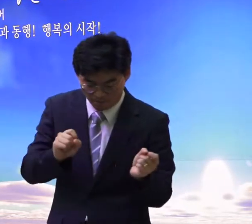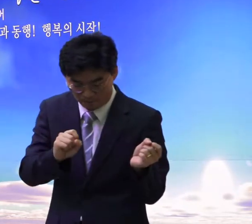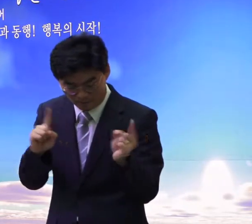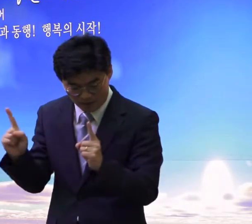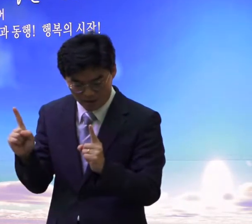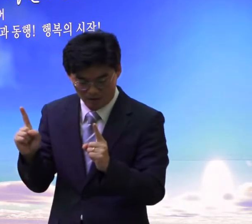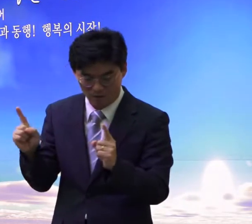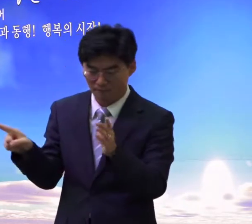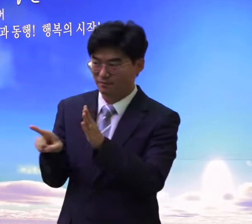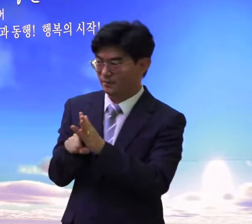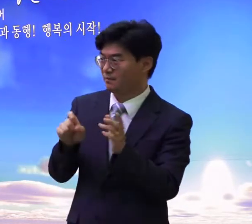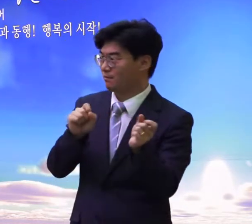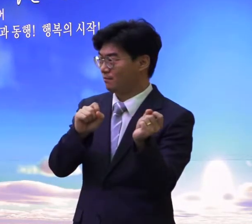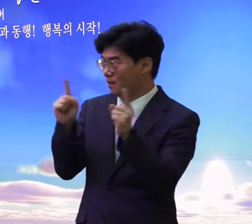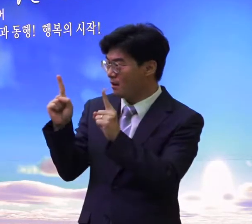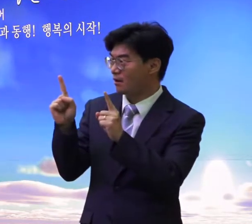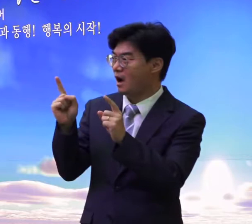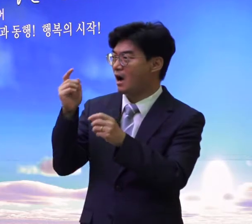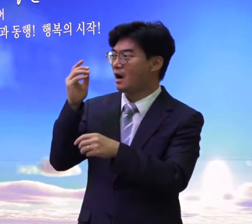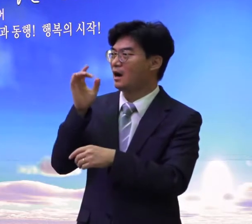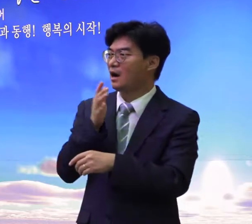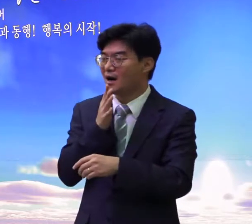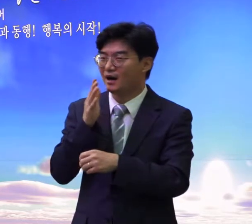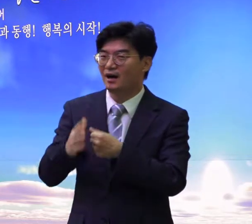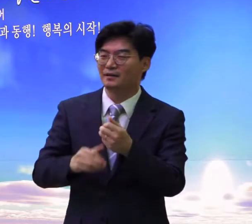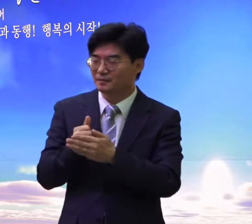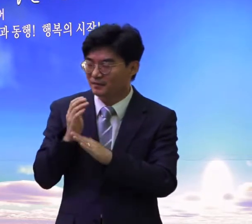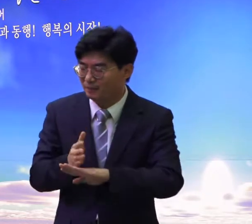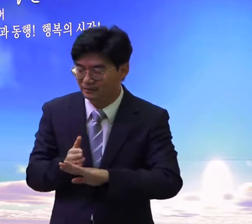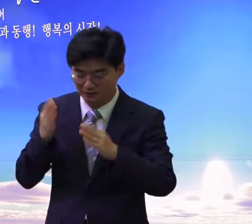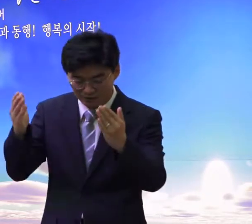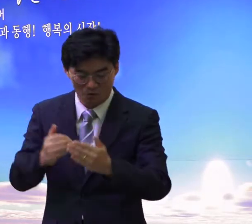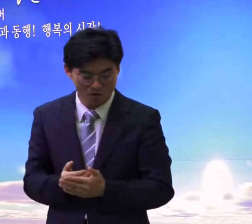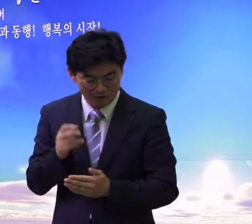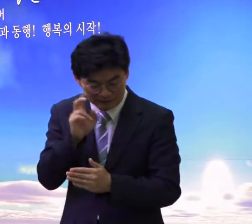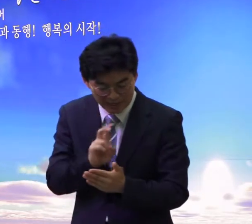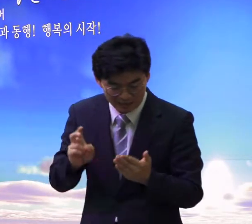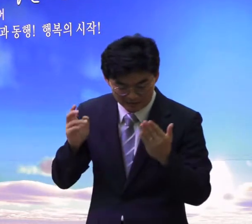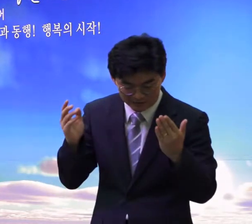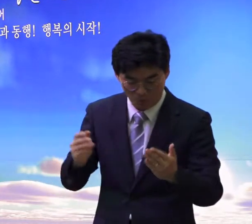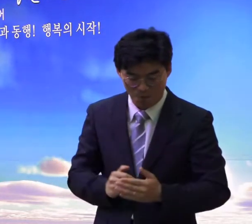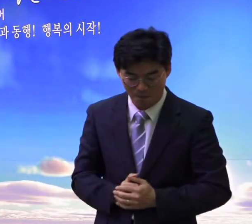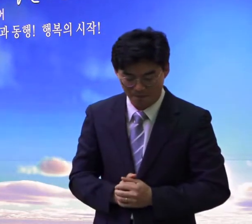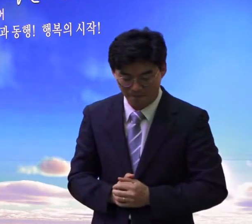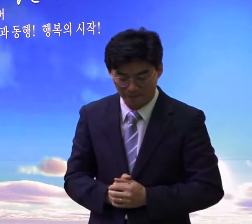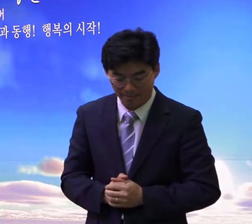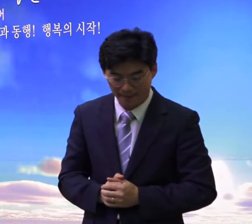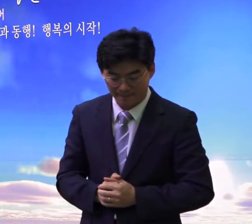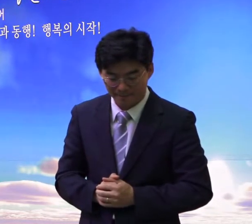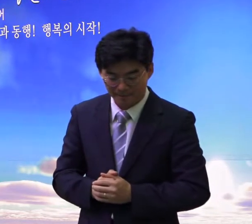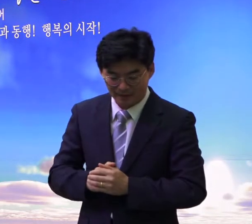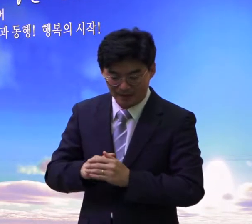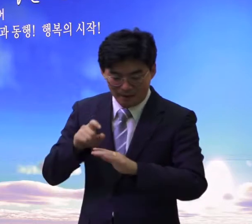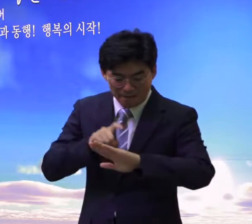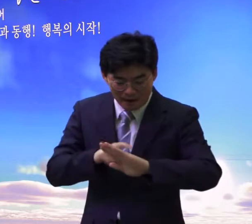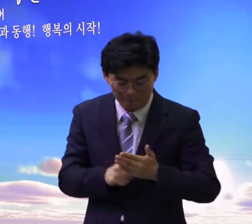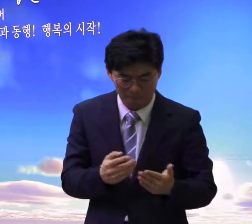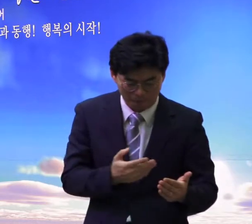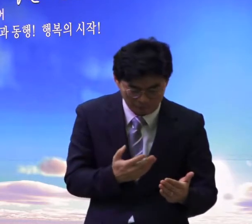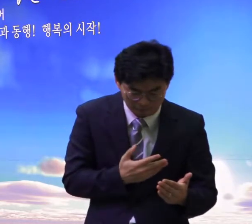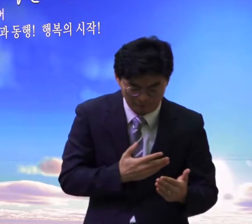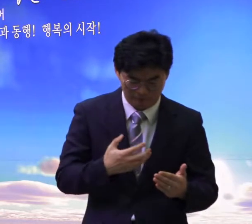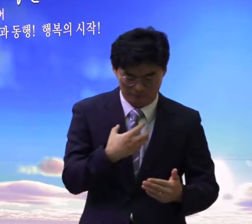시작했습니다. 그리고 하나님께 감사합니다. 하나님께 감사하면서 찬양했습니다. 분명히 그 마음이 여전히 불안하고